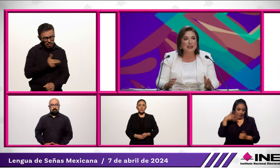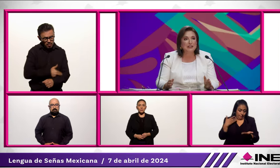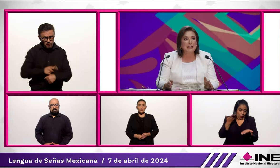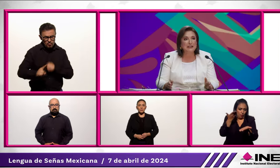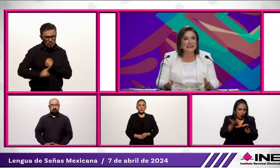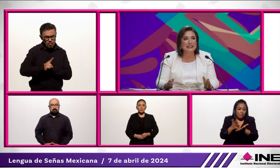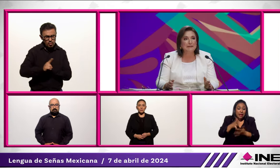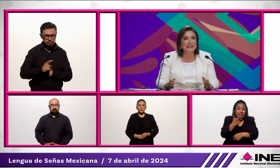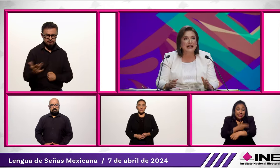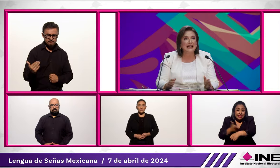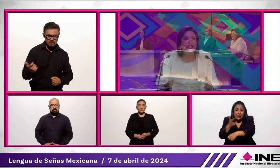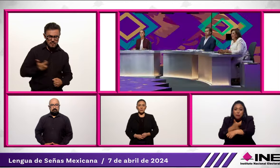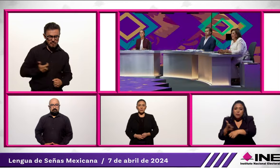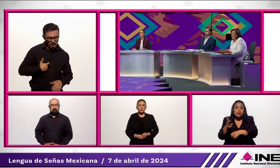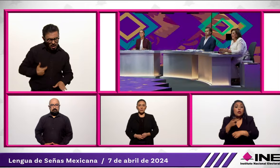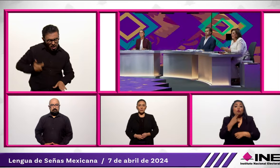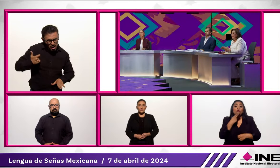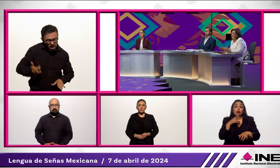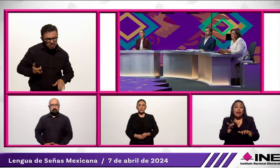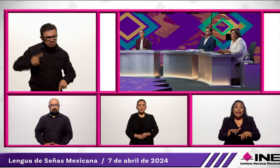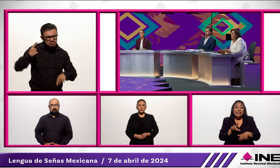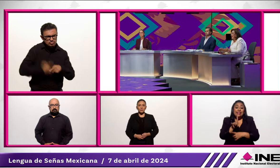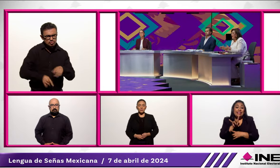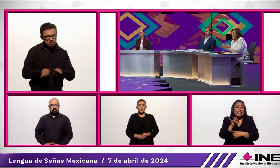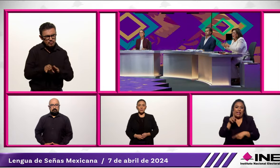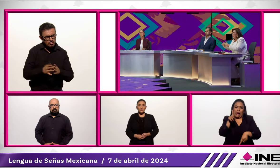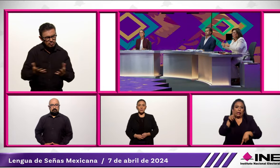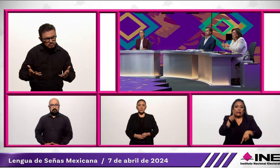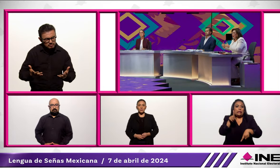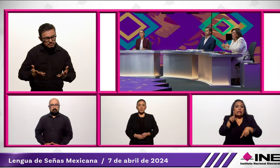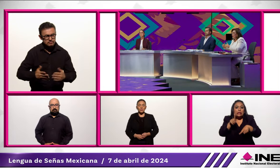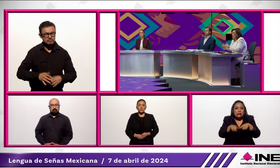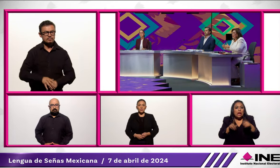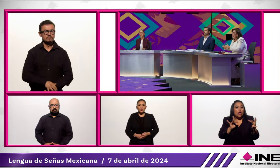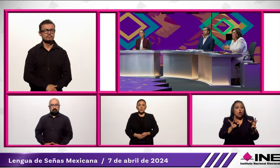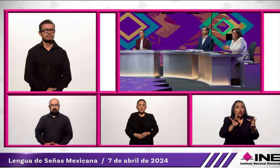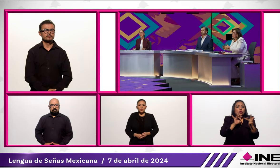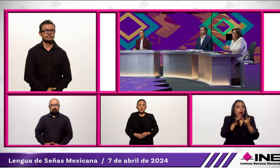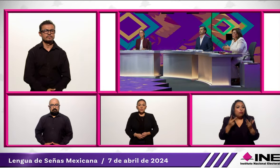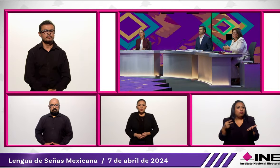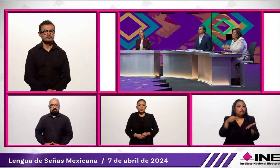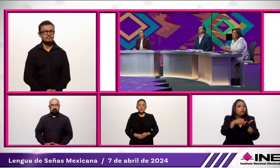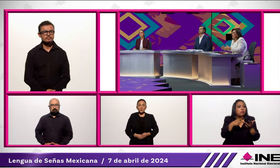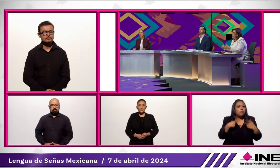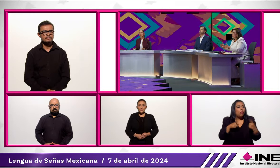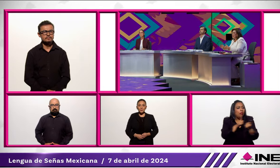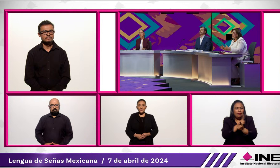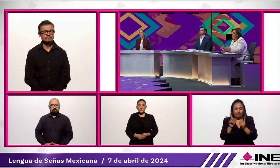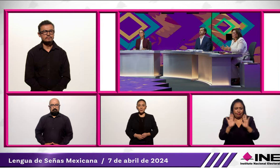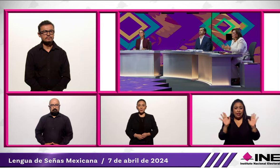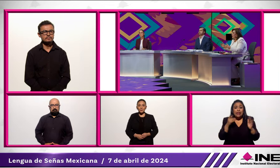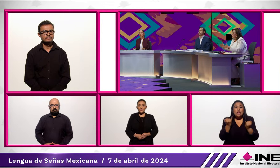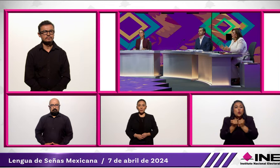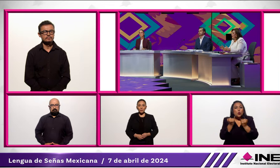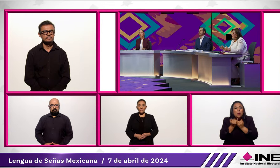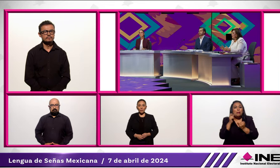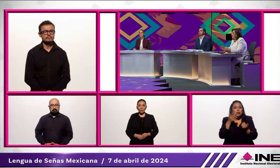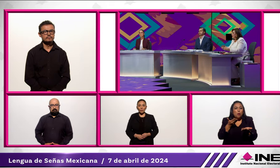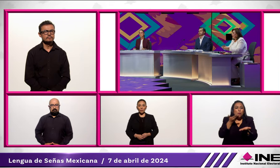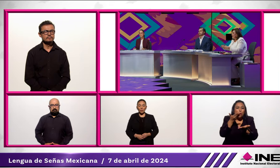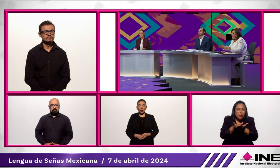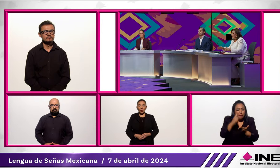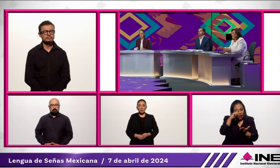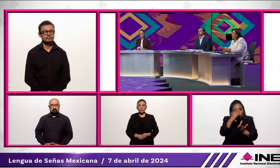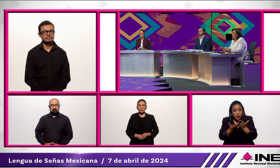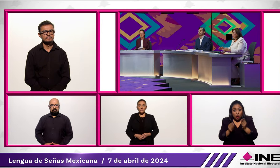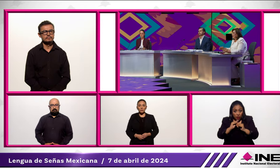la mayoría de los trámites sean de manera digital, que se elimine el contacto entre las personas, inclusive en las licitaciones, cuando hay